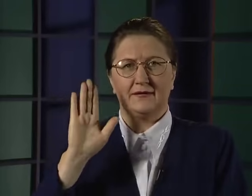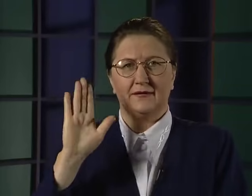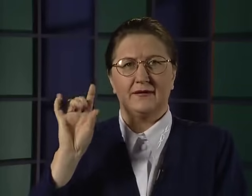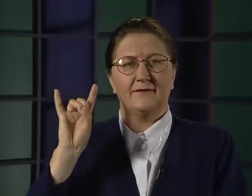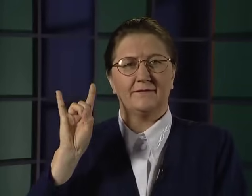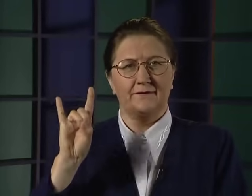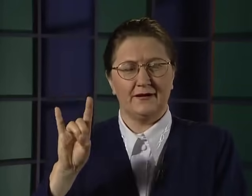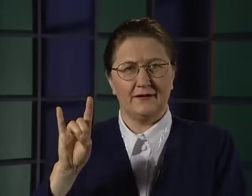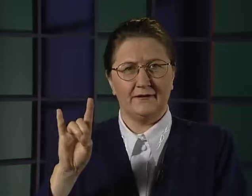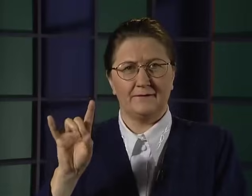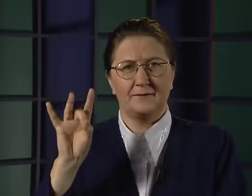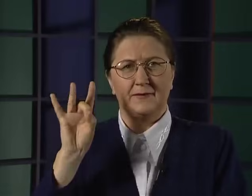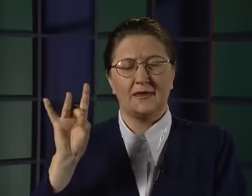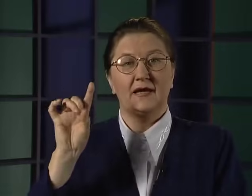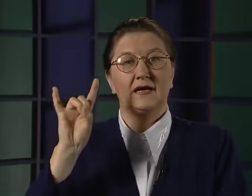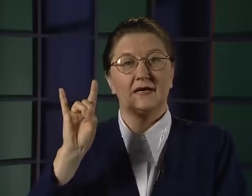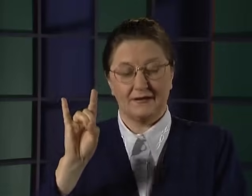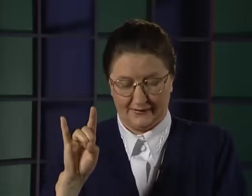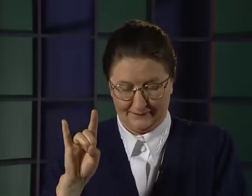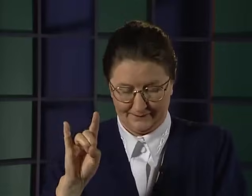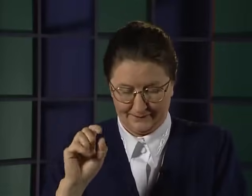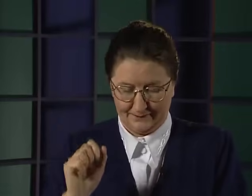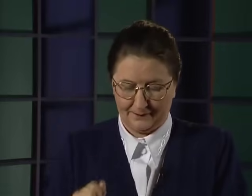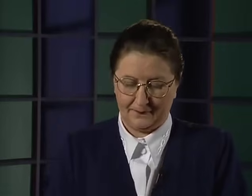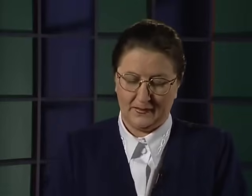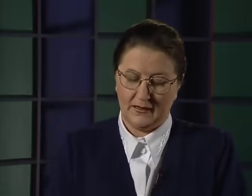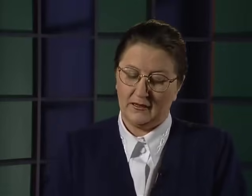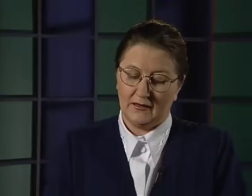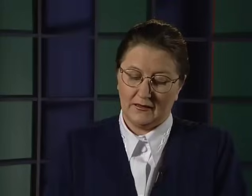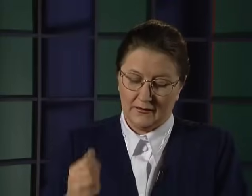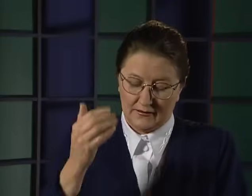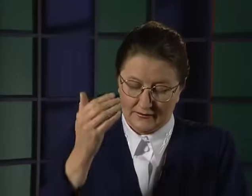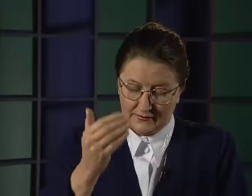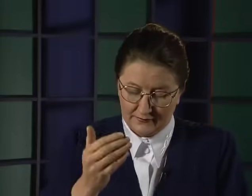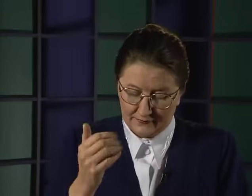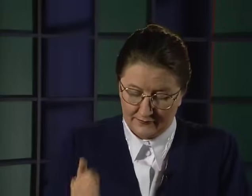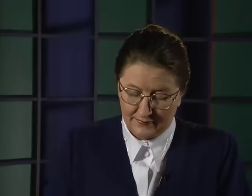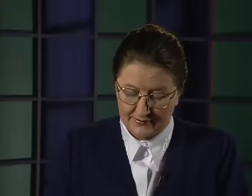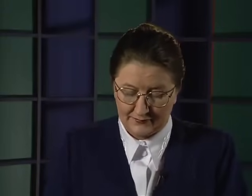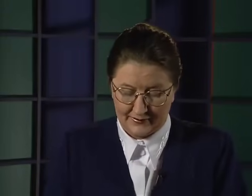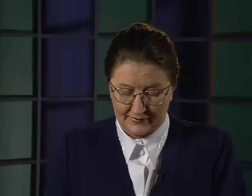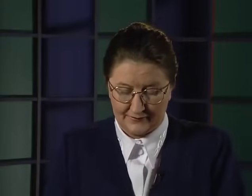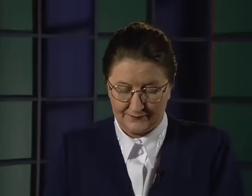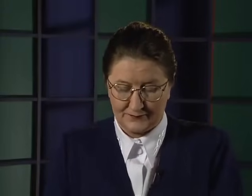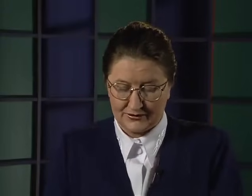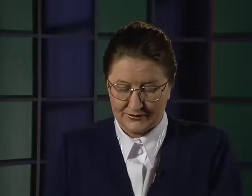«ВЫ», «РЫ». И в обратном порядке, пожалуйста.